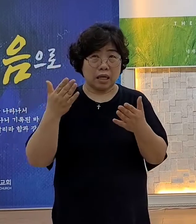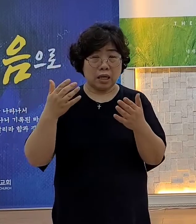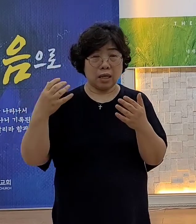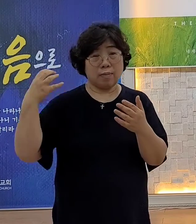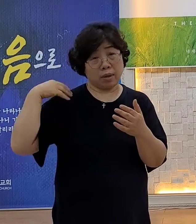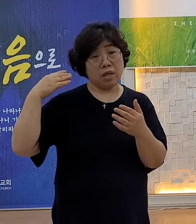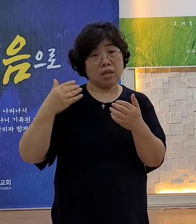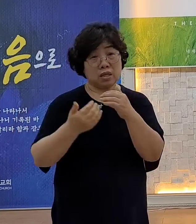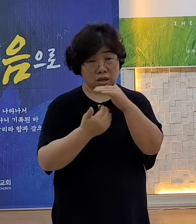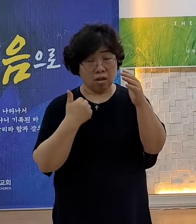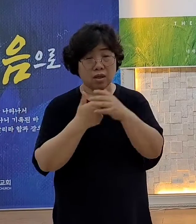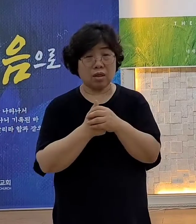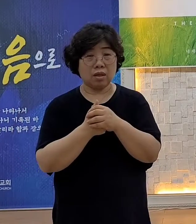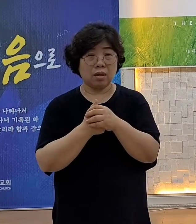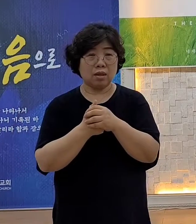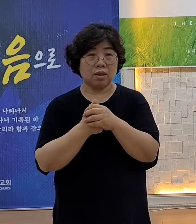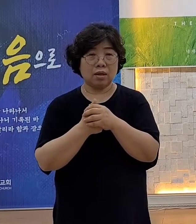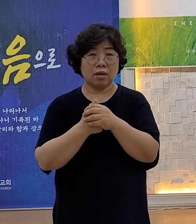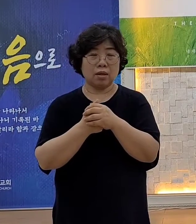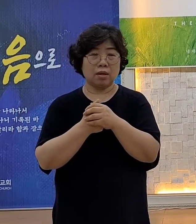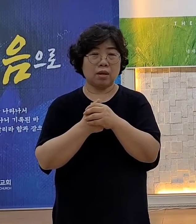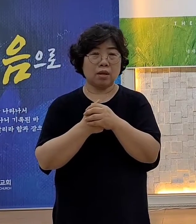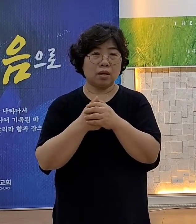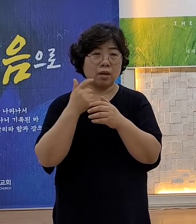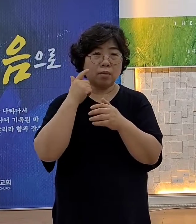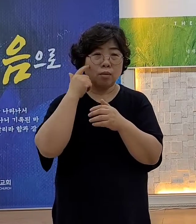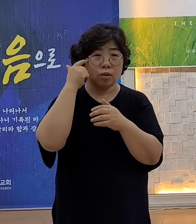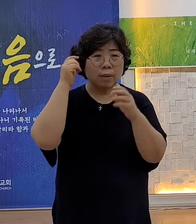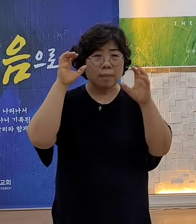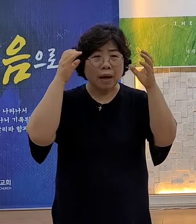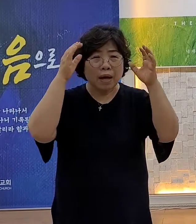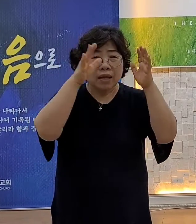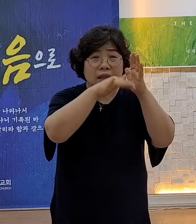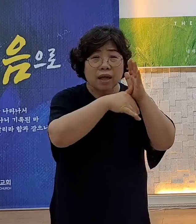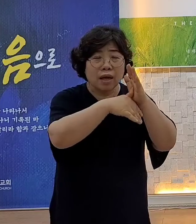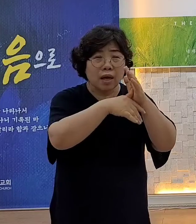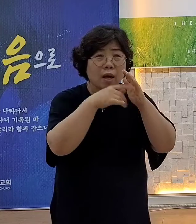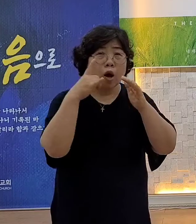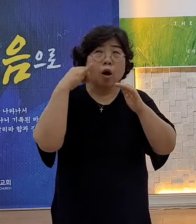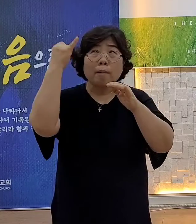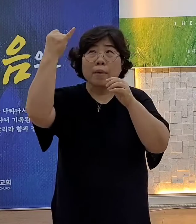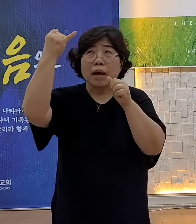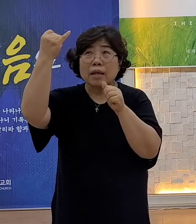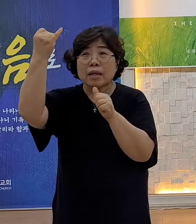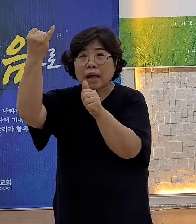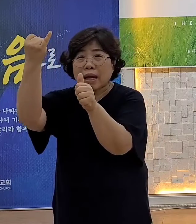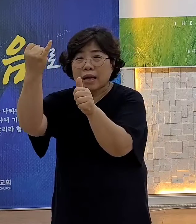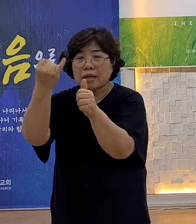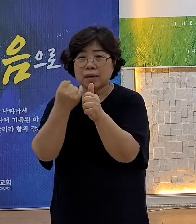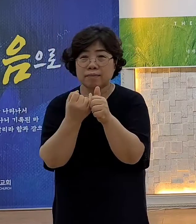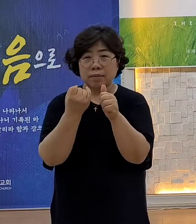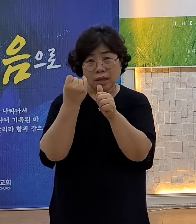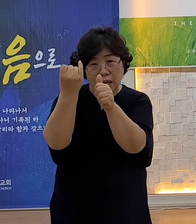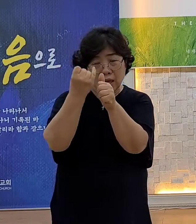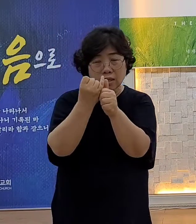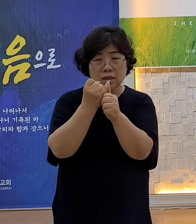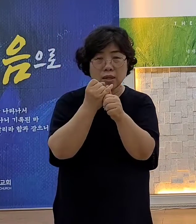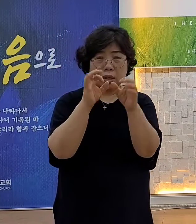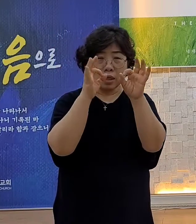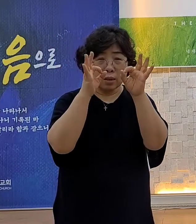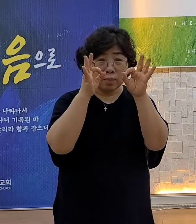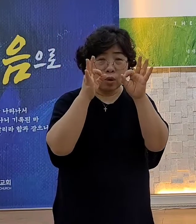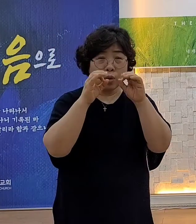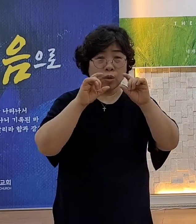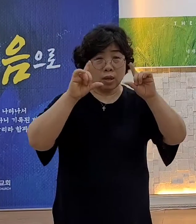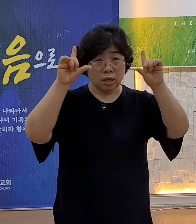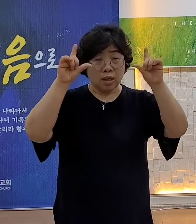수요 예배 그리고 주일 저녁 예배 그 당시에는 우리 어릴 때는 다 금요철야 수요일 저녁 예배 주일